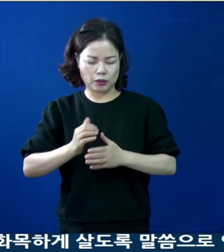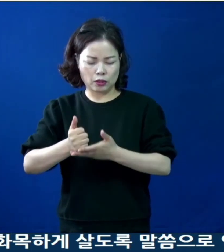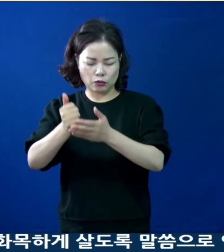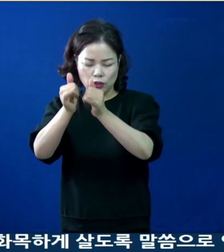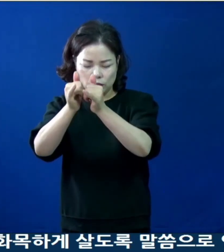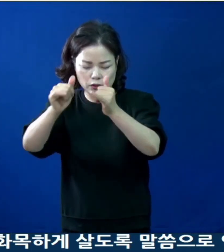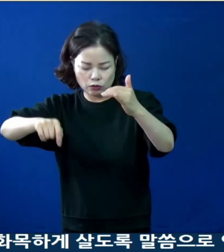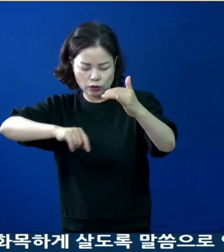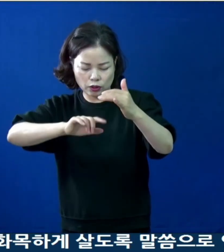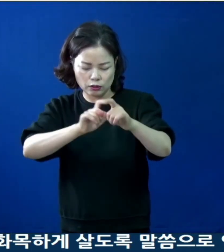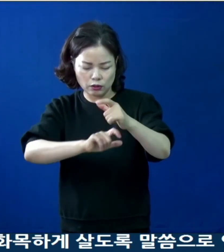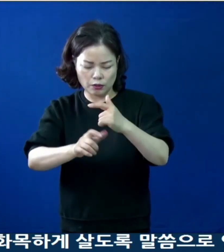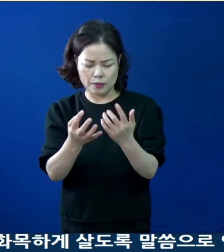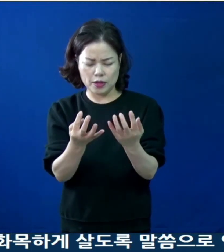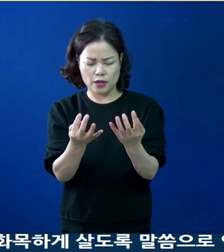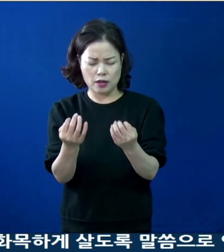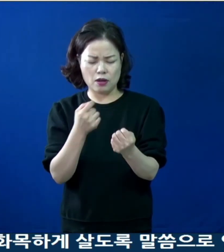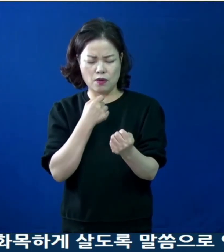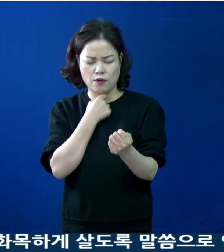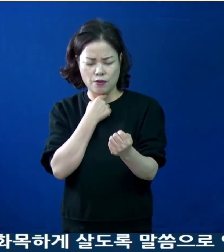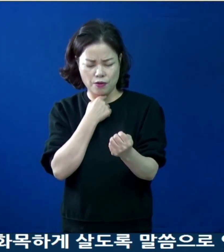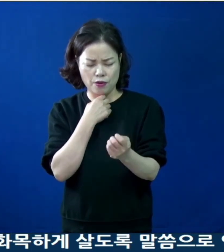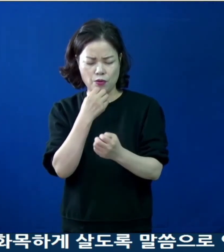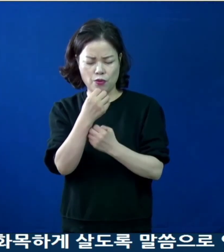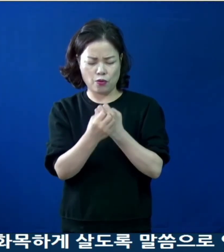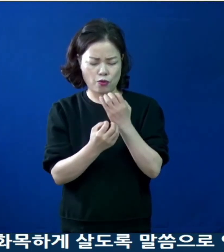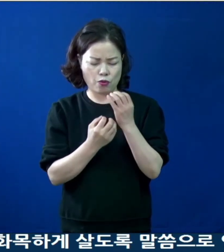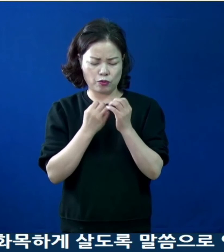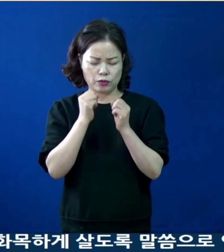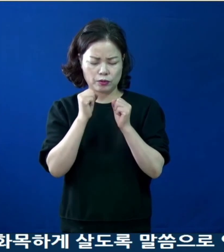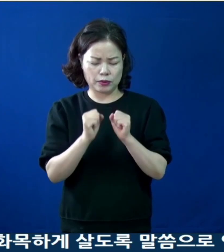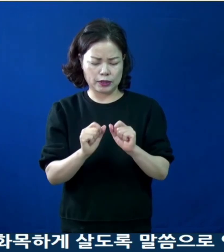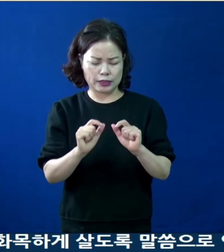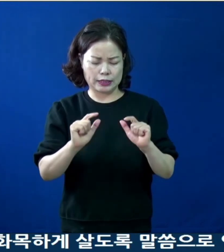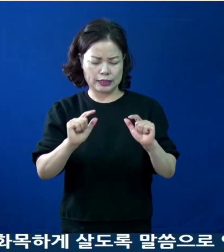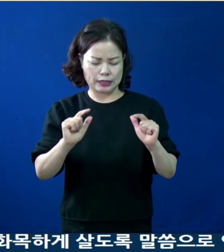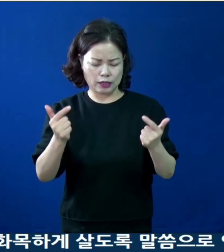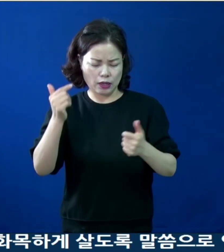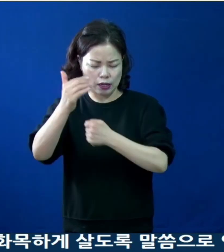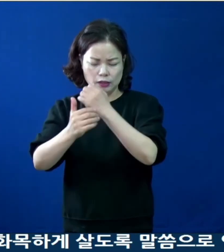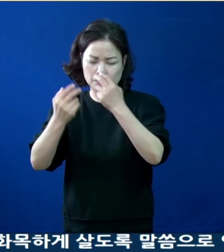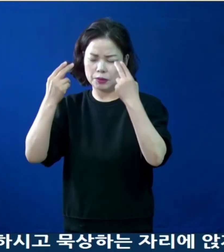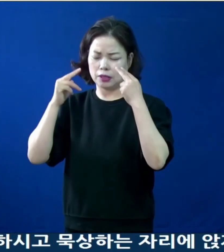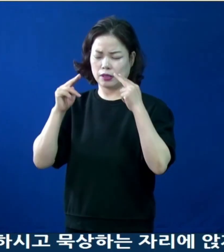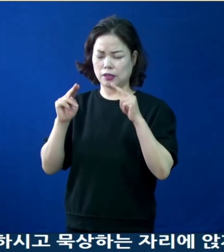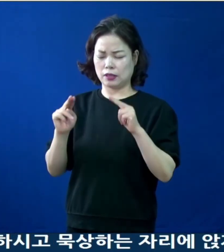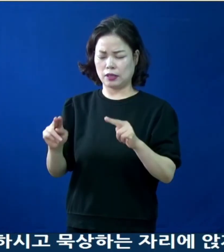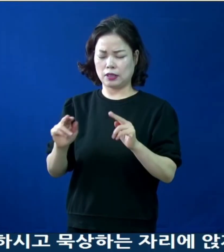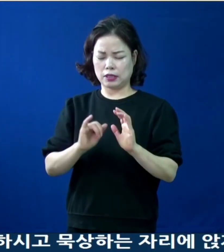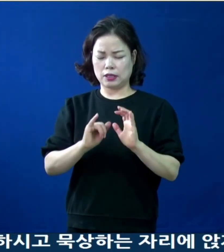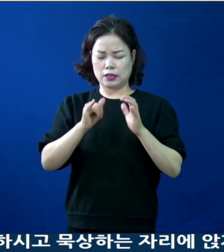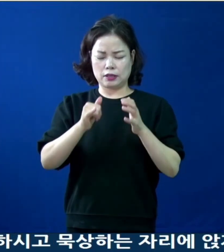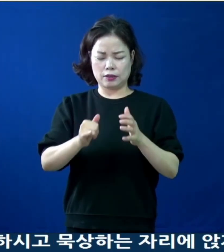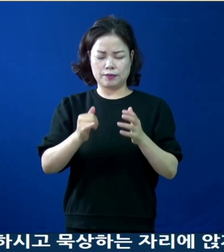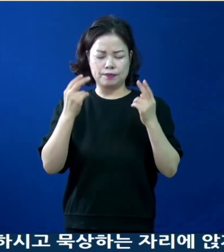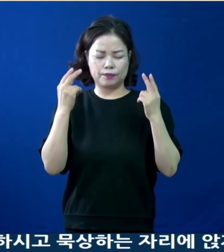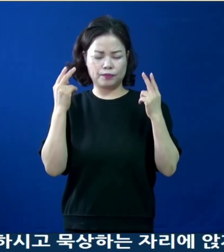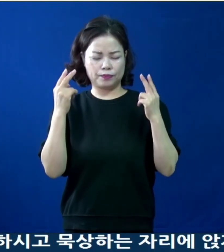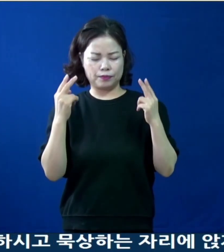우리 가운데 더 많아지기를 소원합니다. 고백에 머물러 있지 않고 하나님을 향하여, 이 세상을